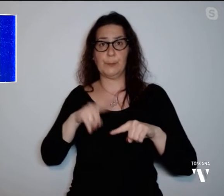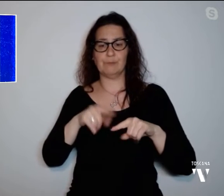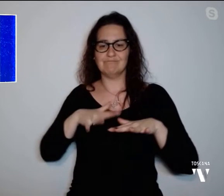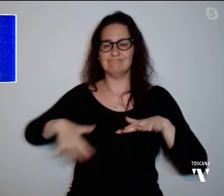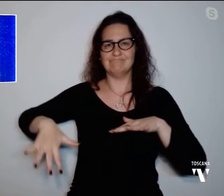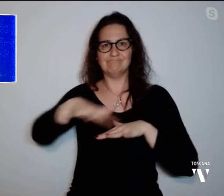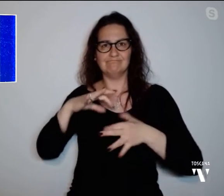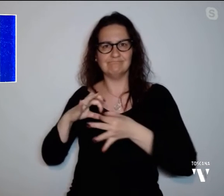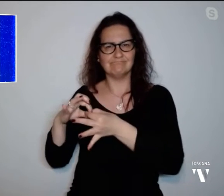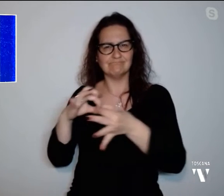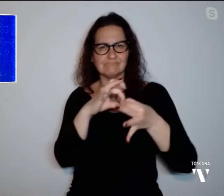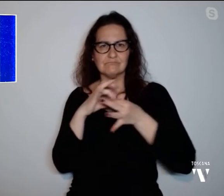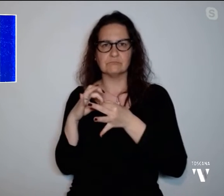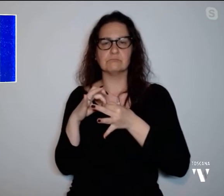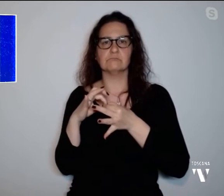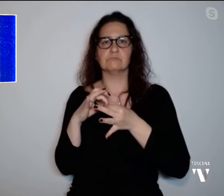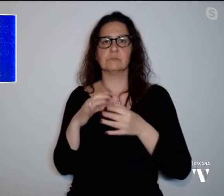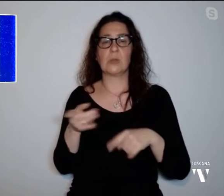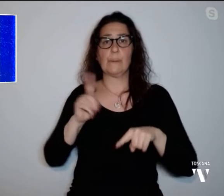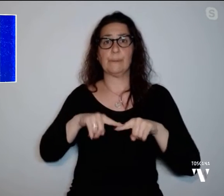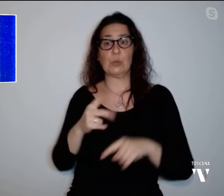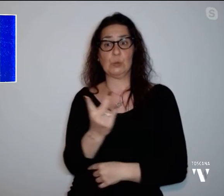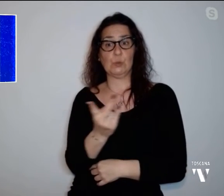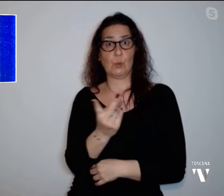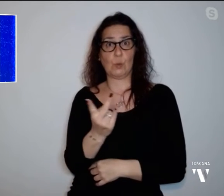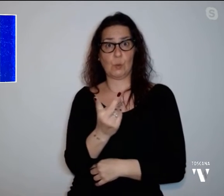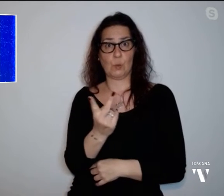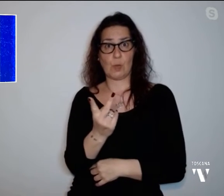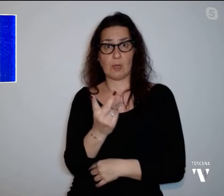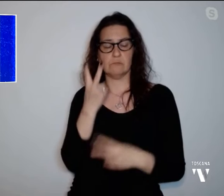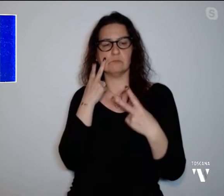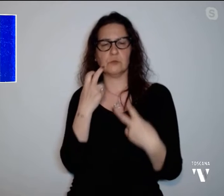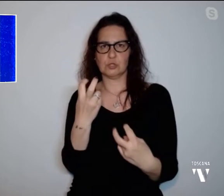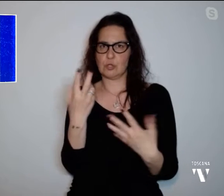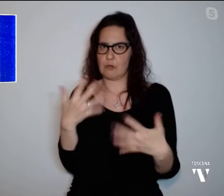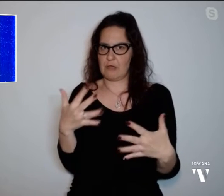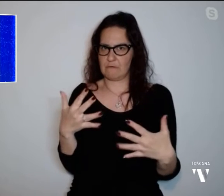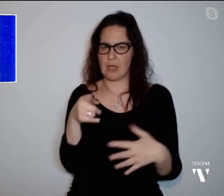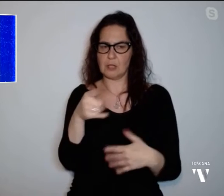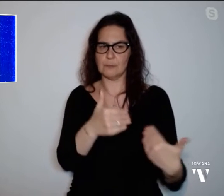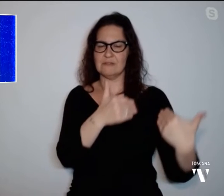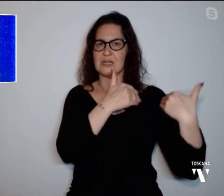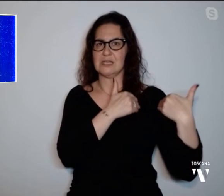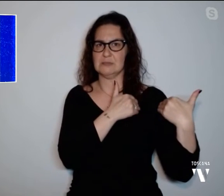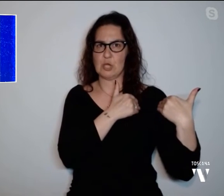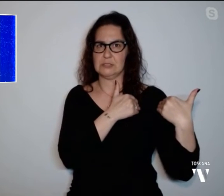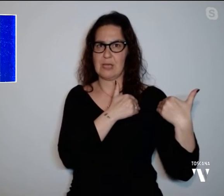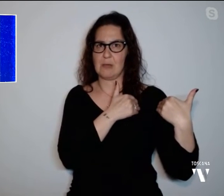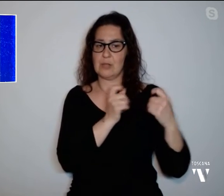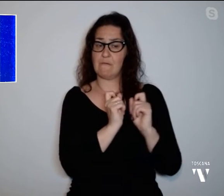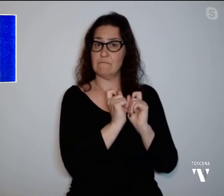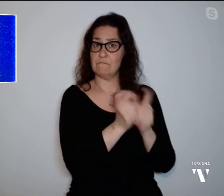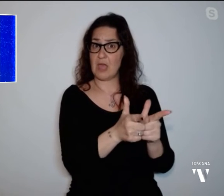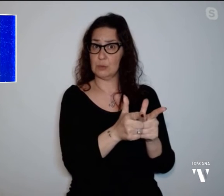concorso e inoltre per i 2 spacciatori individuati quali responsabili della cessione di